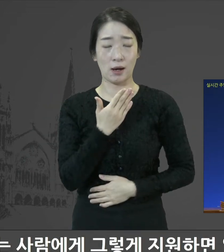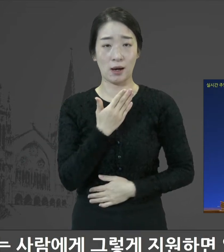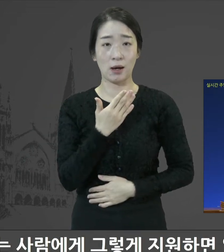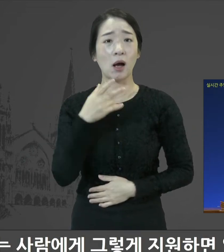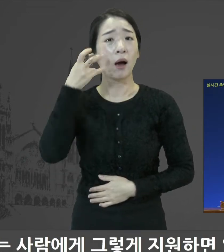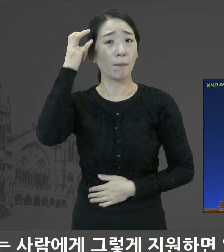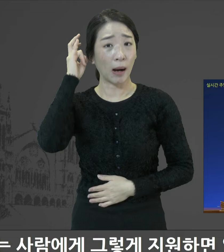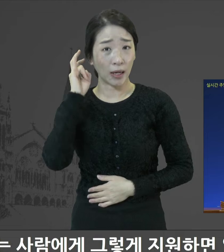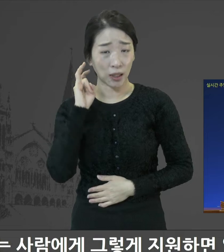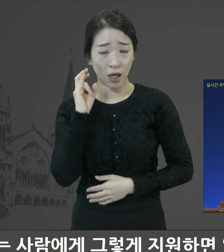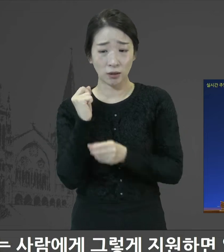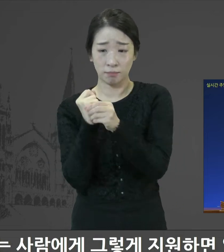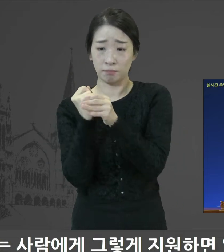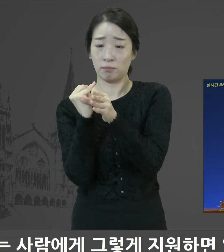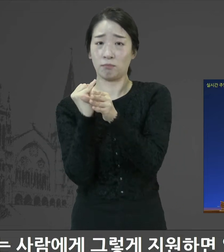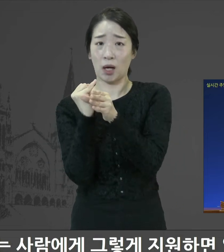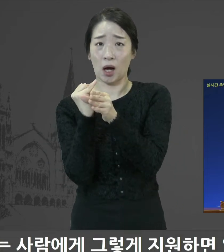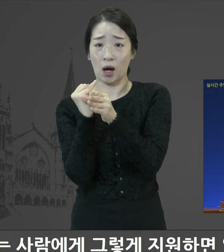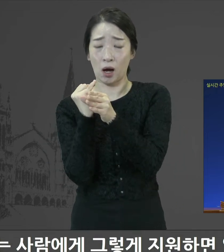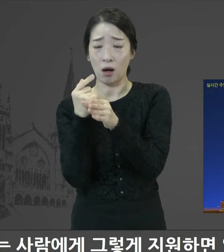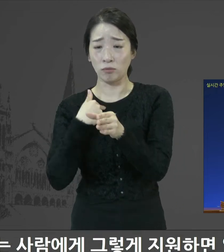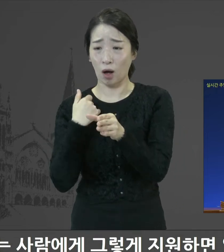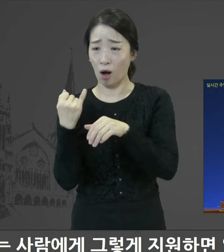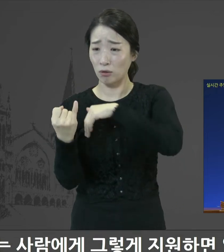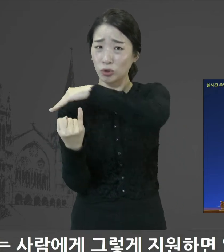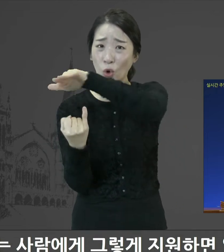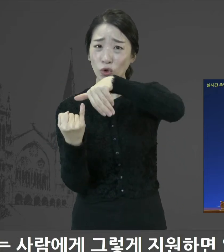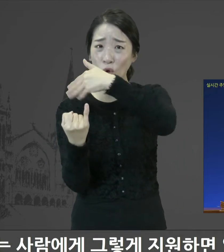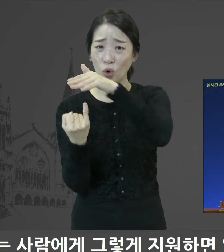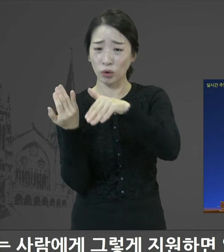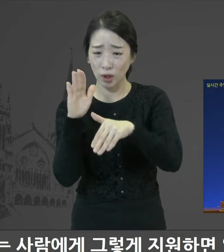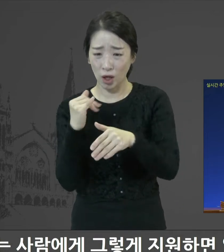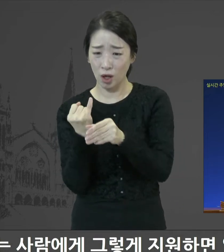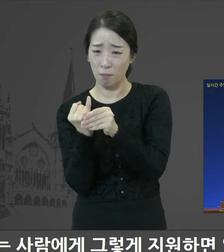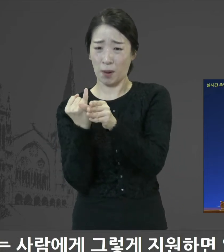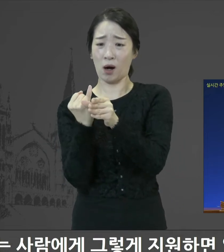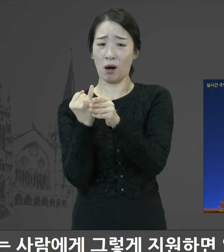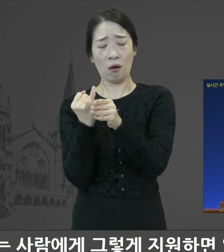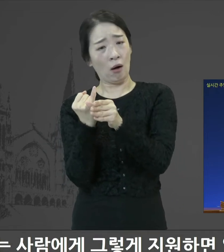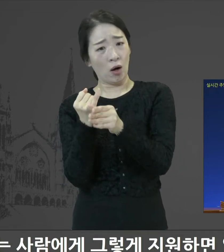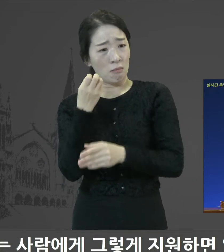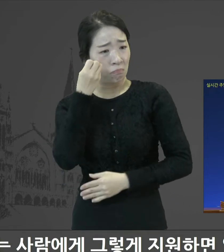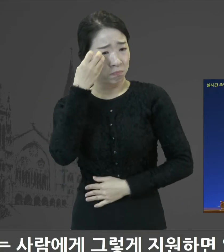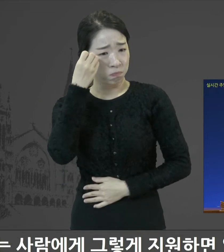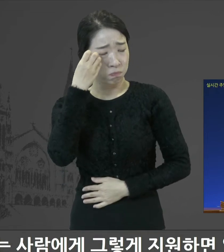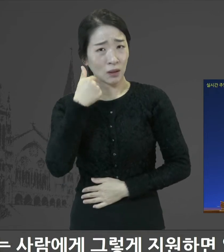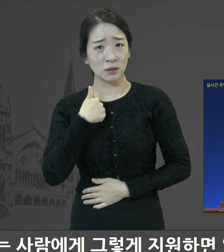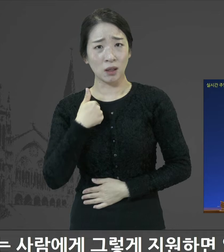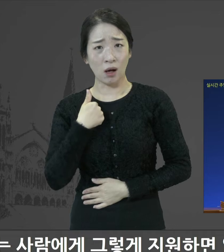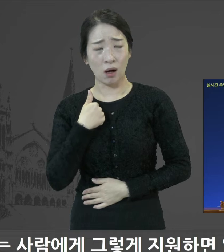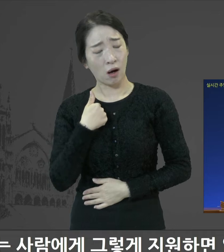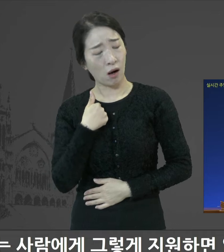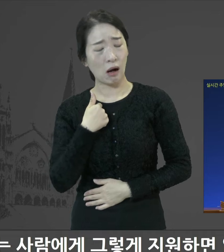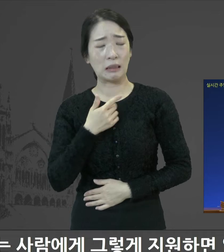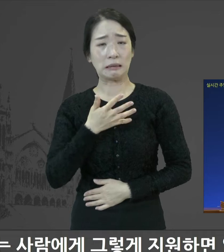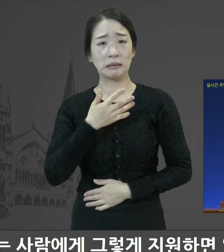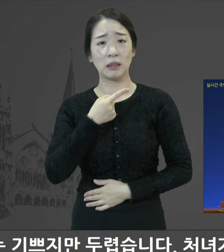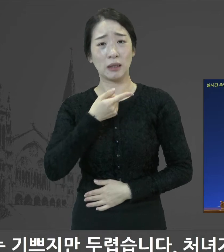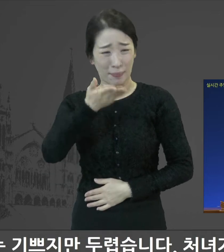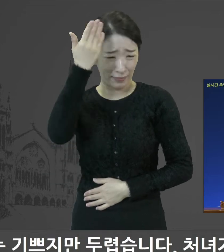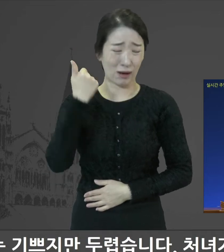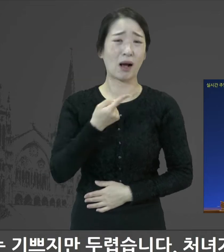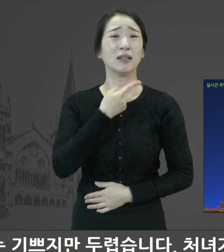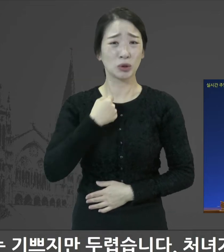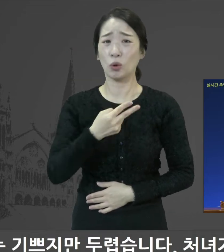기쁘지만 두렵습니다. 아니, 도대체 처녀가 아이를 갖는다는 게 말이 돼? 세상에 이런 일이 있었던 적도